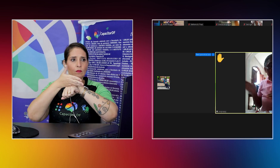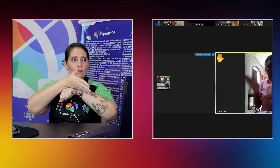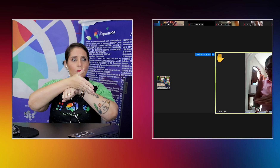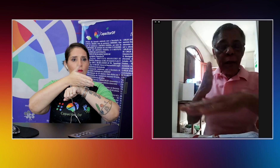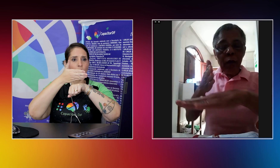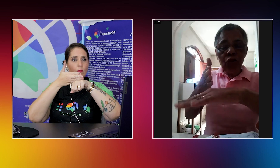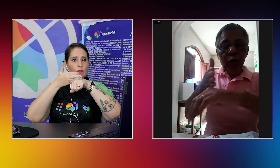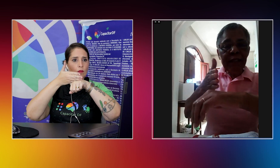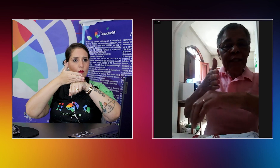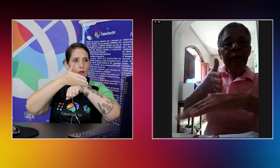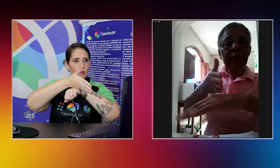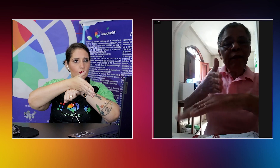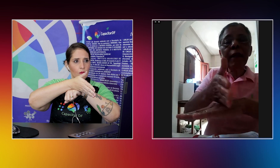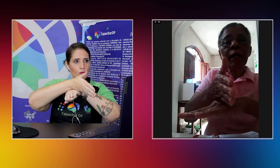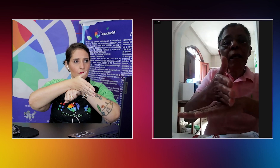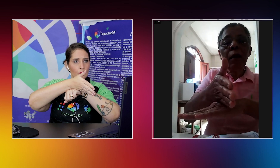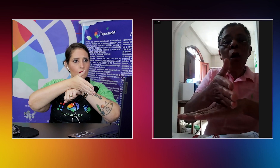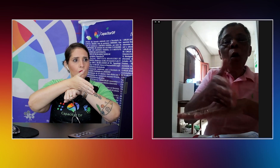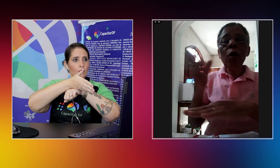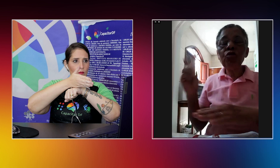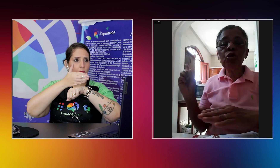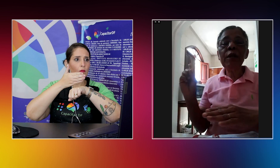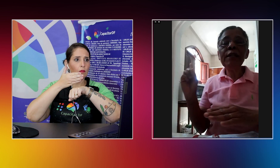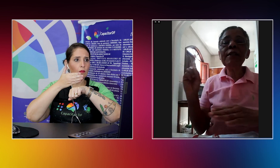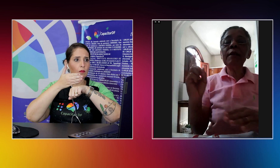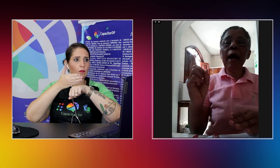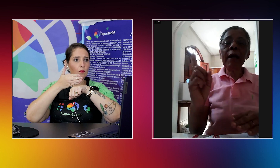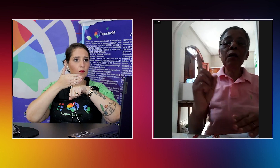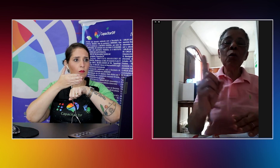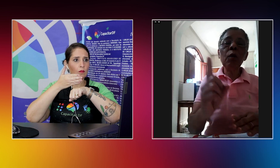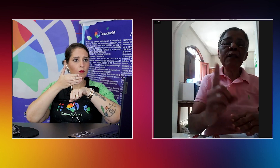trabalhando. Eu digo esse entrar aqui ou eu digo esse